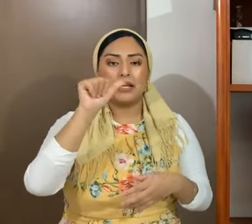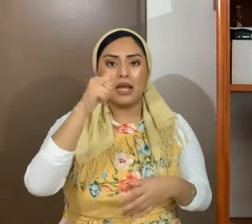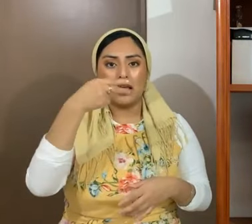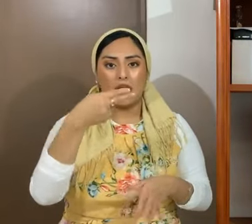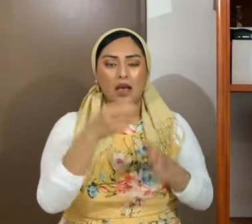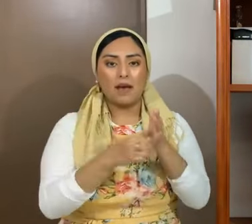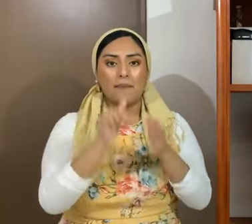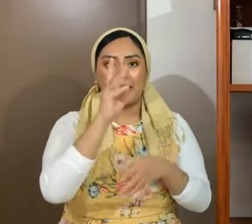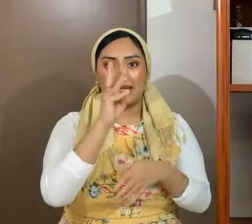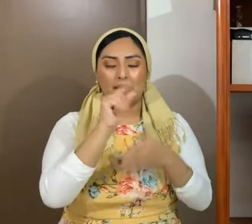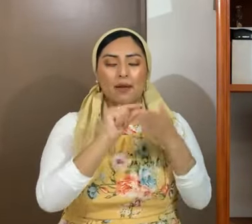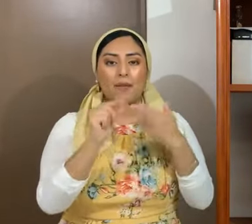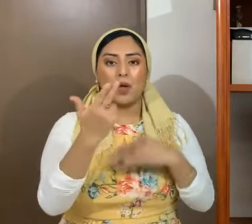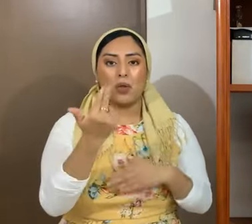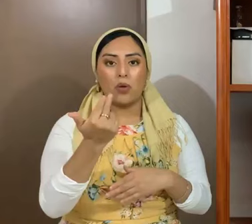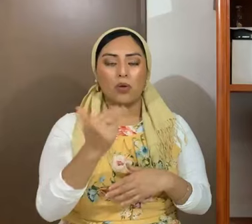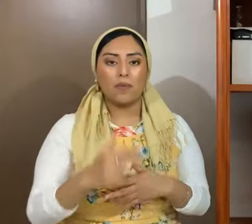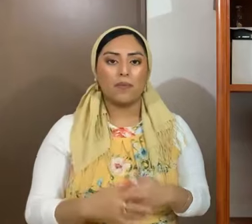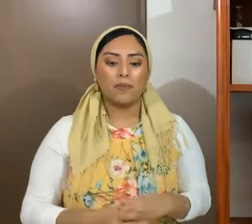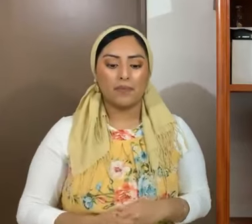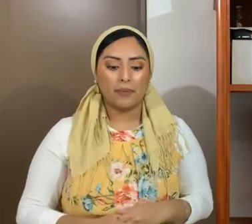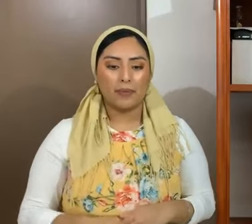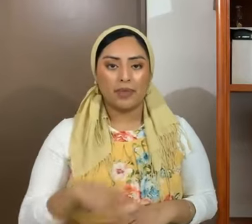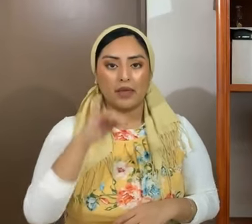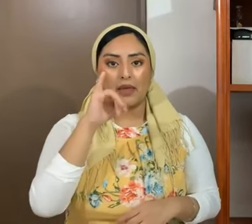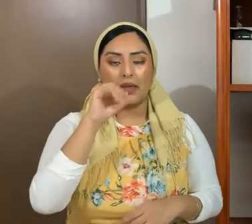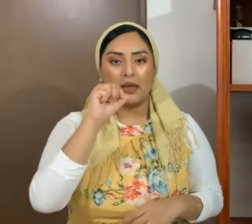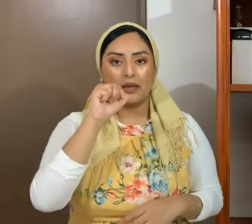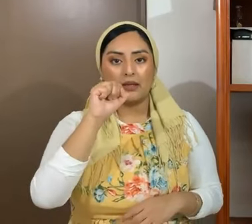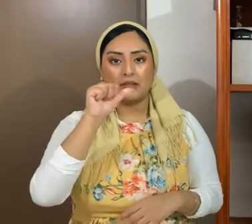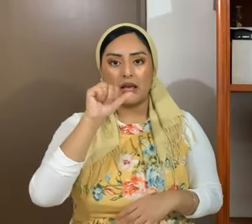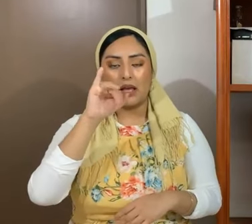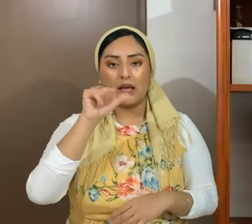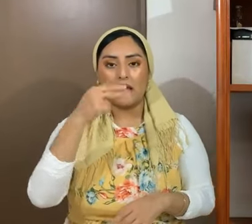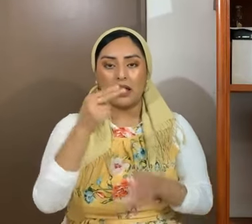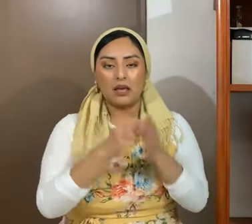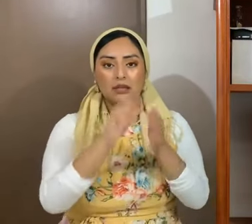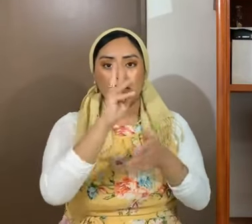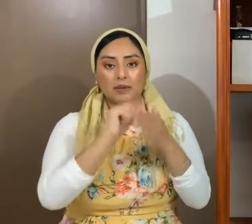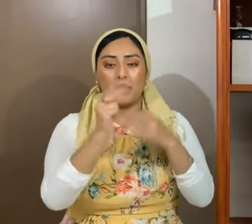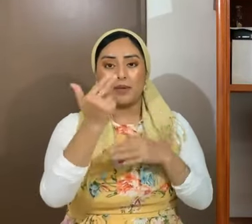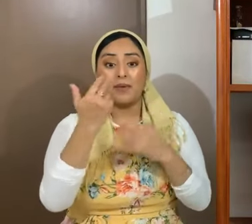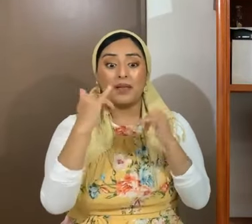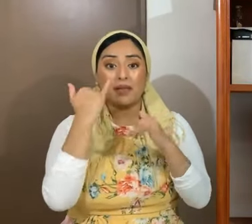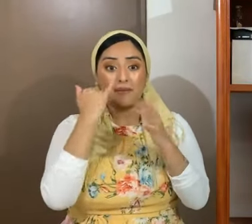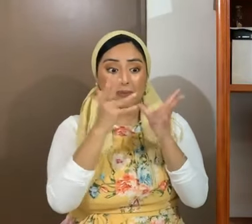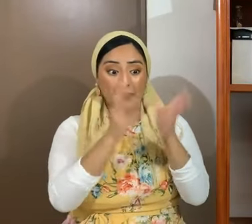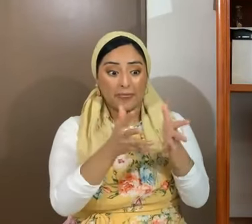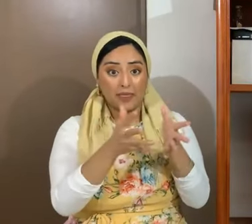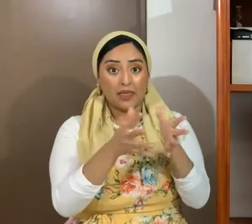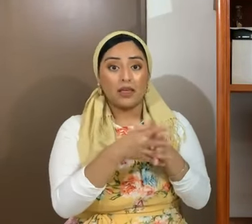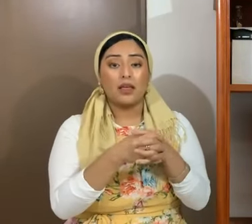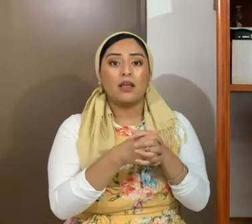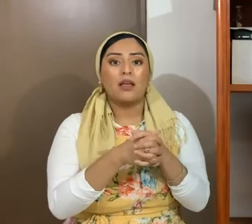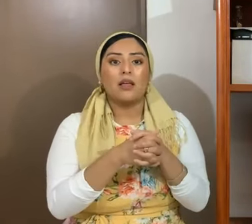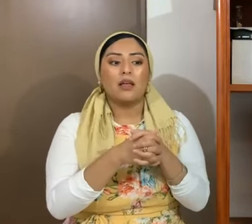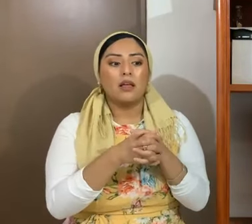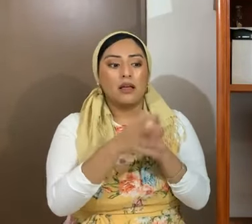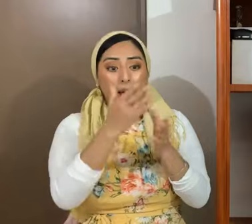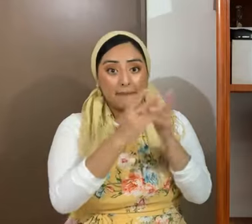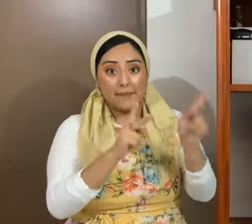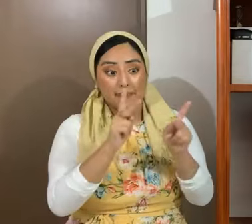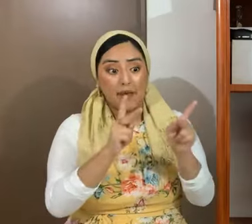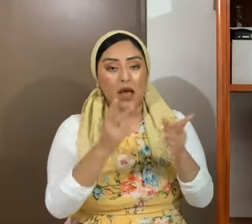6 en el verso 13. Isaías 6, verso 13 dice, y si quedare aún en ella la 10ª parte, ésta volverá a